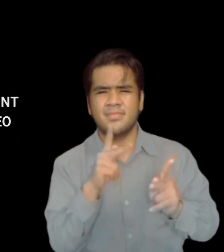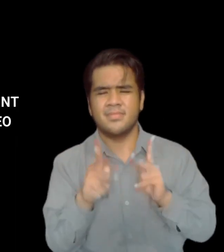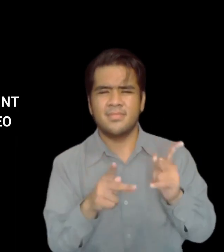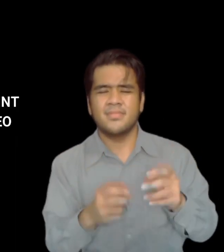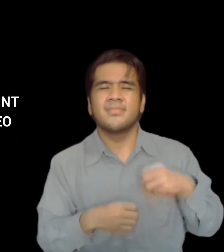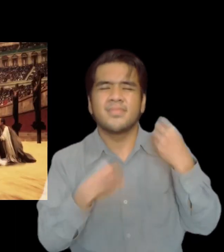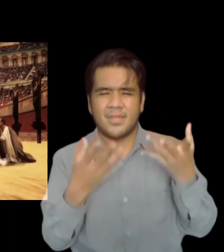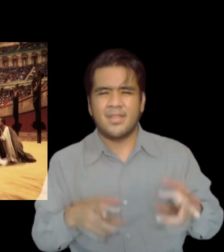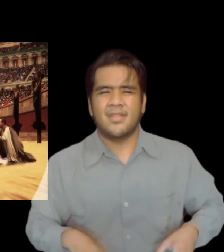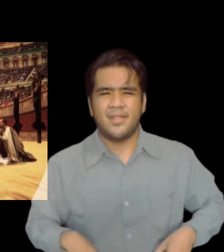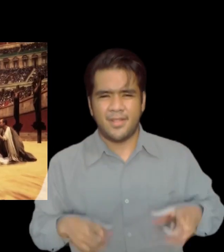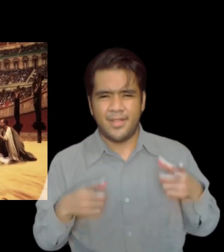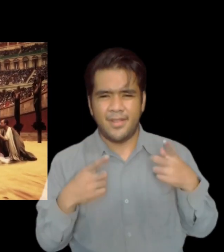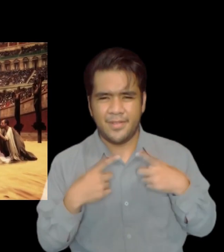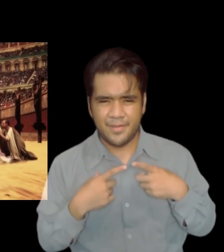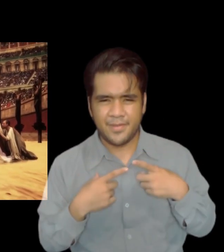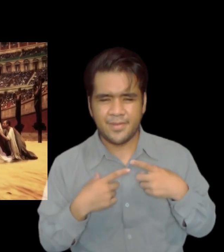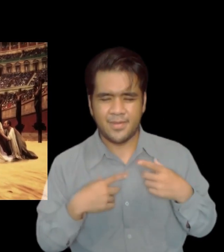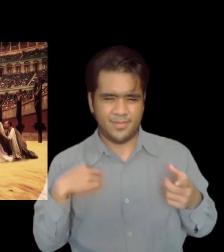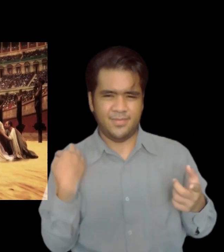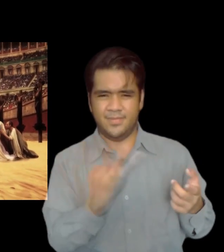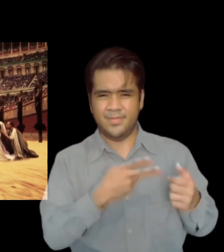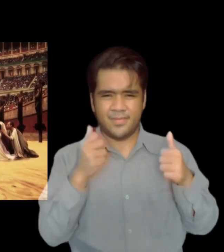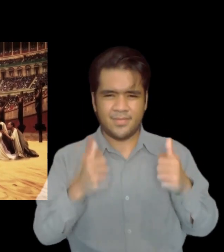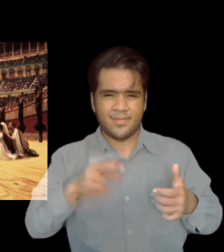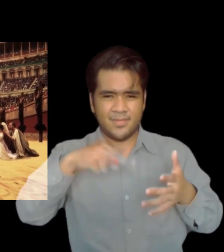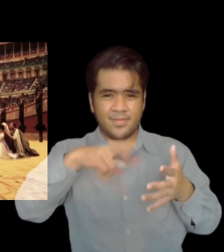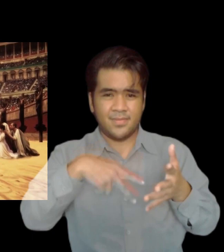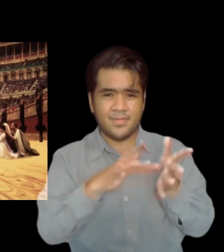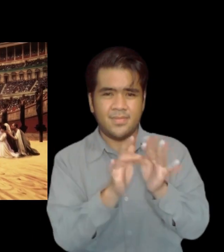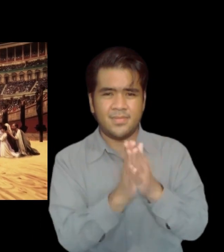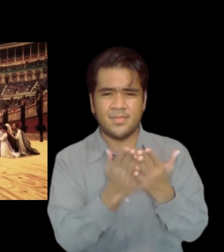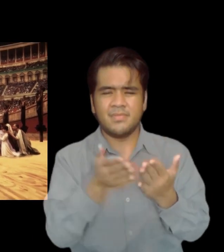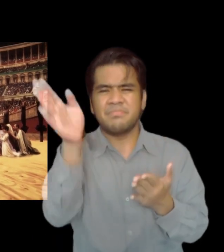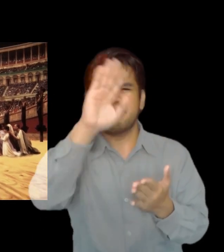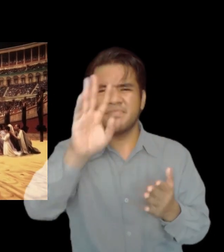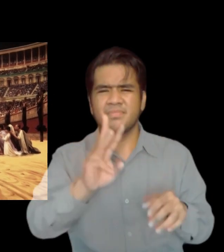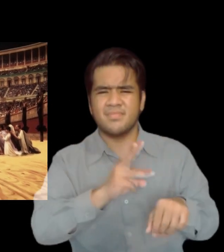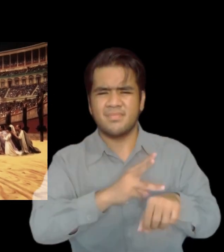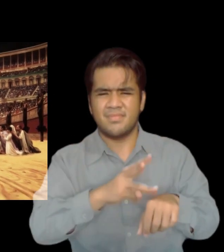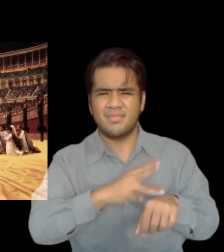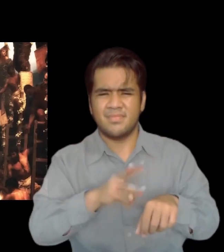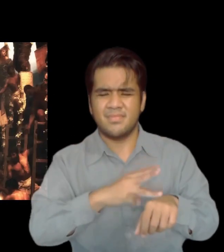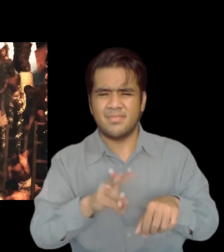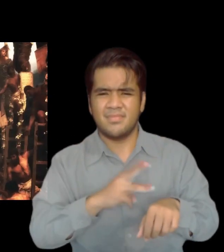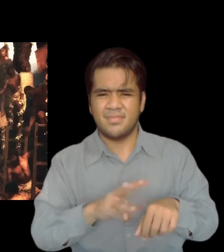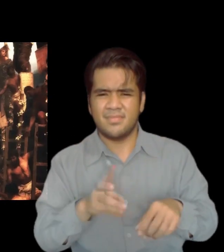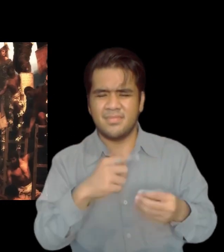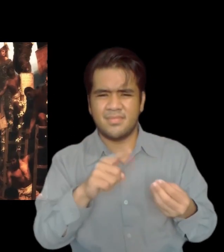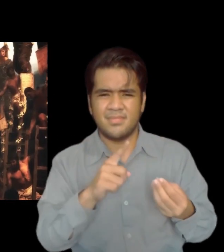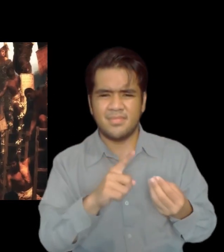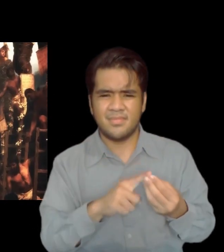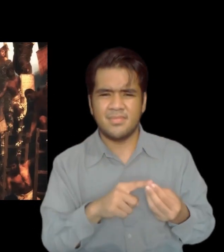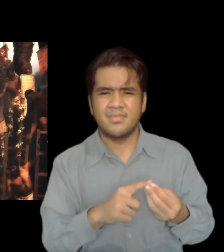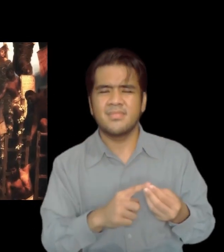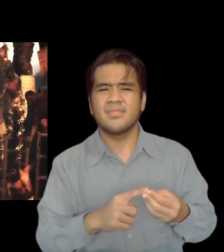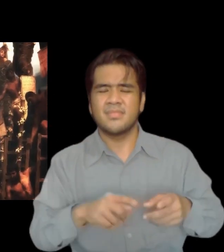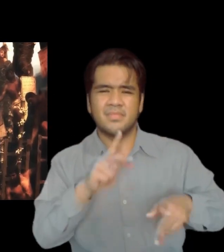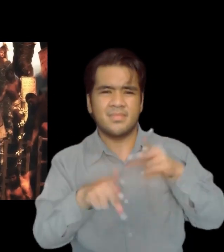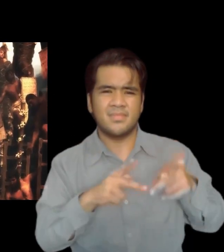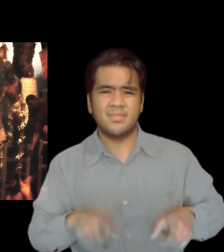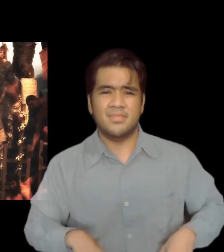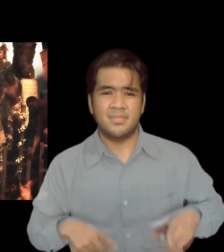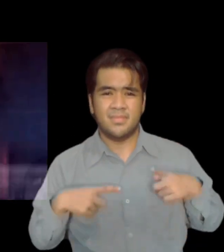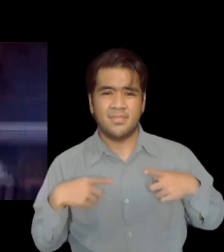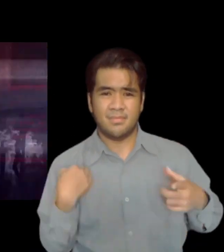inyo ay ito. Marami na pong tao ang nagbuwis ng kanilang buhay para lamang makapagbasa tayo ng Biblia. Kaya wag po nating sayangin ang